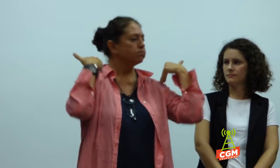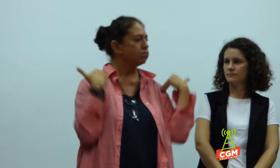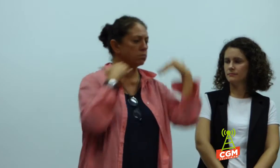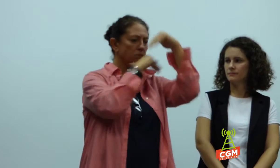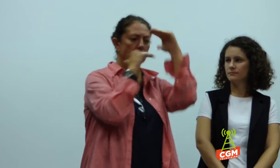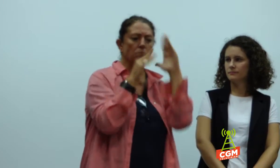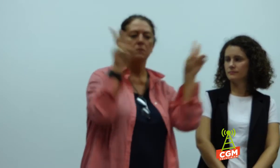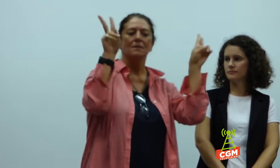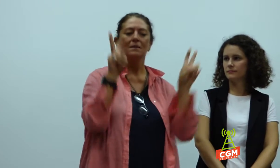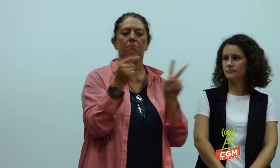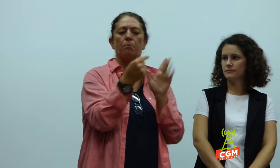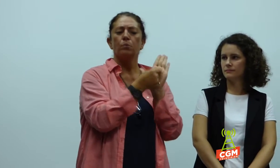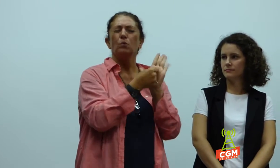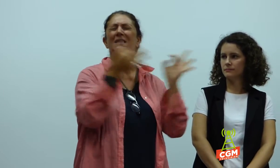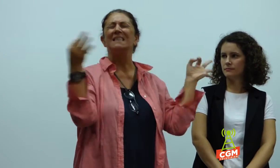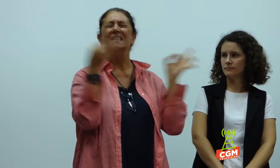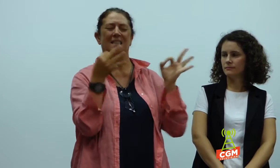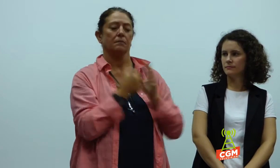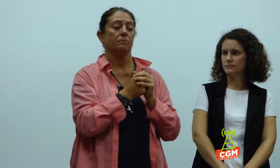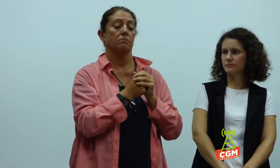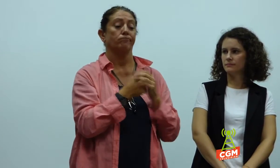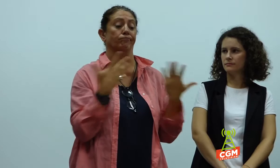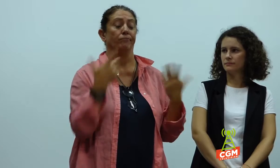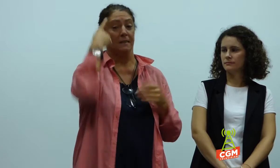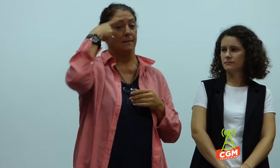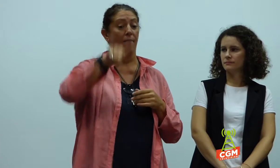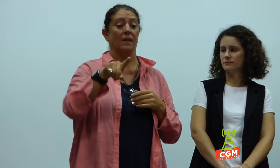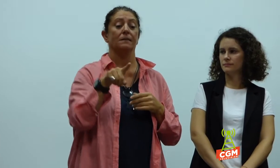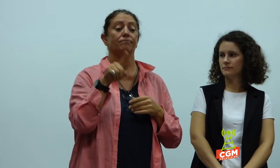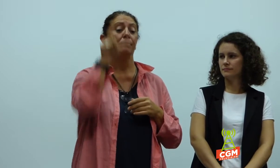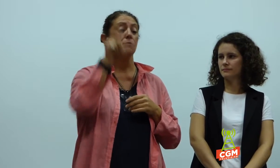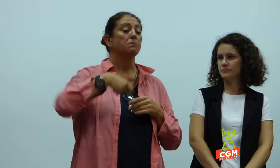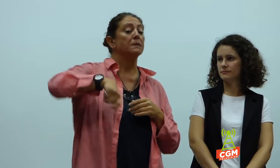solas podemos ser responsables de estos temas también y podemos hacernos cargo de estos temas.